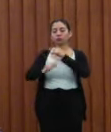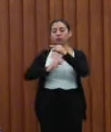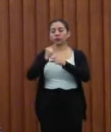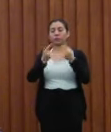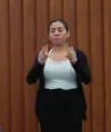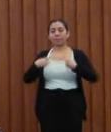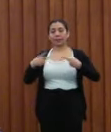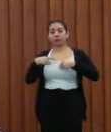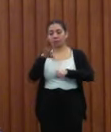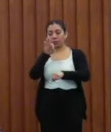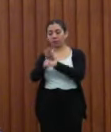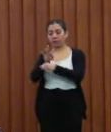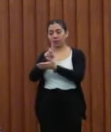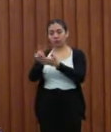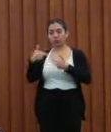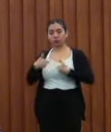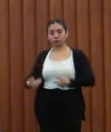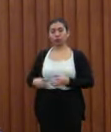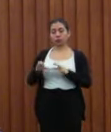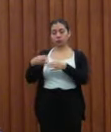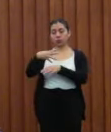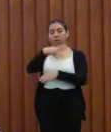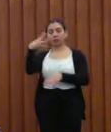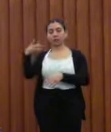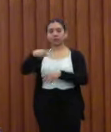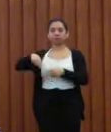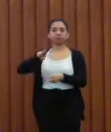de defensores LGBT que han sido asesinados, ¿no?